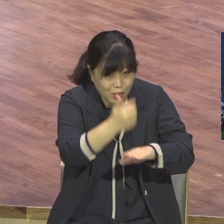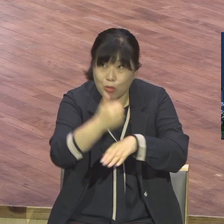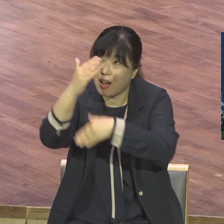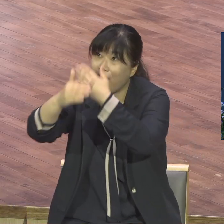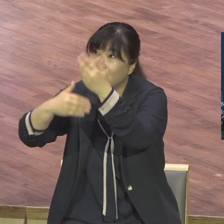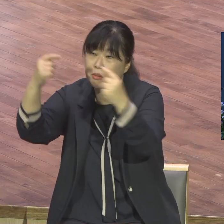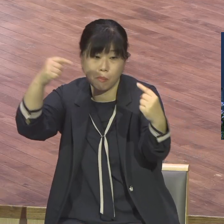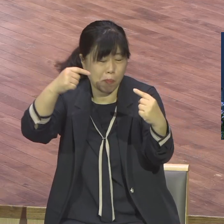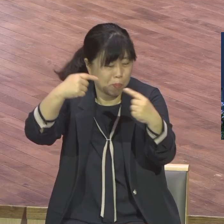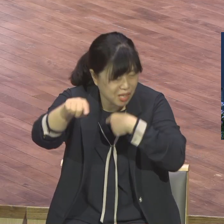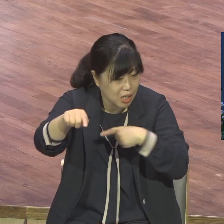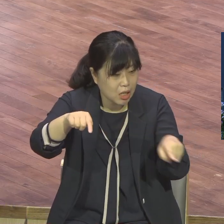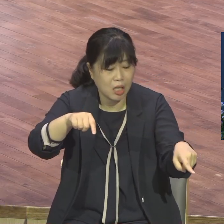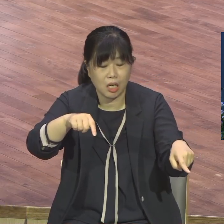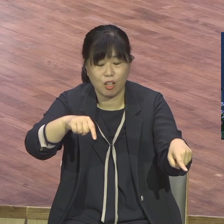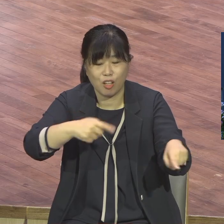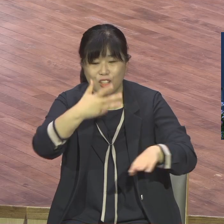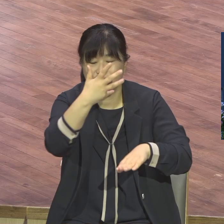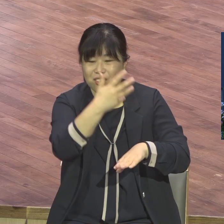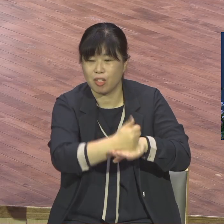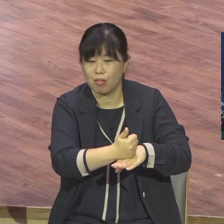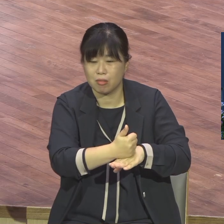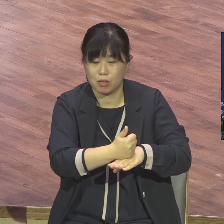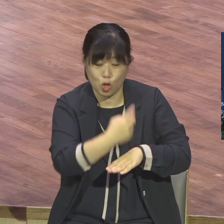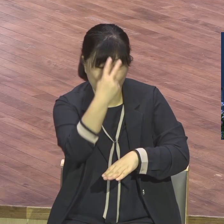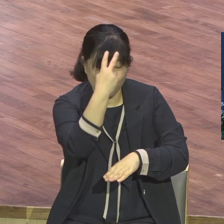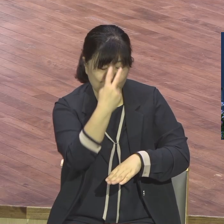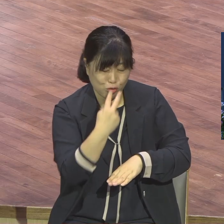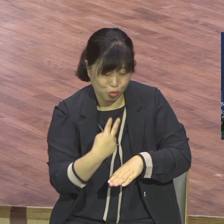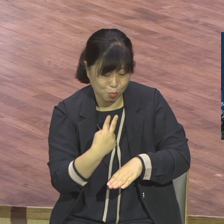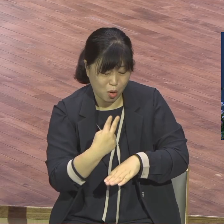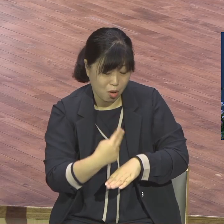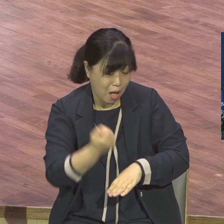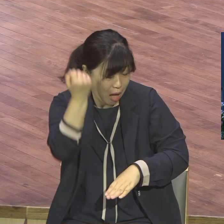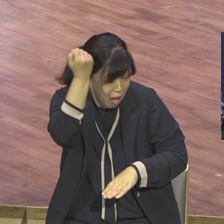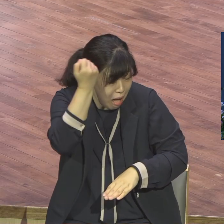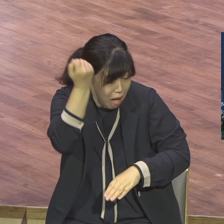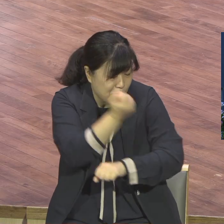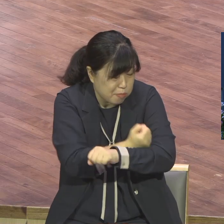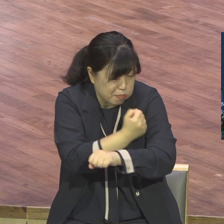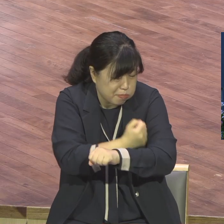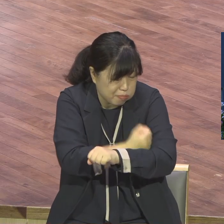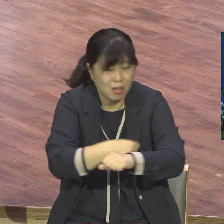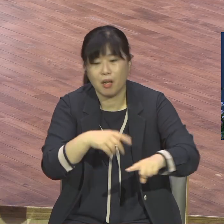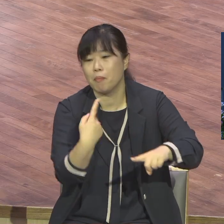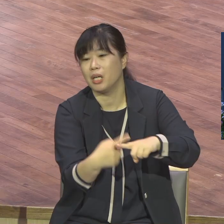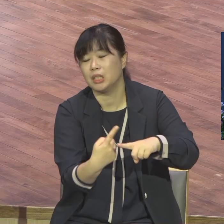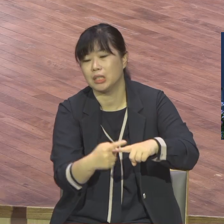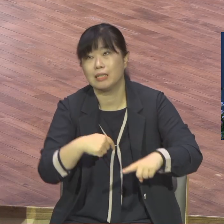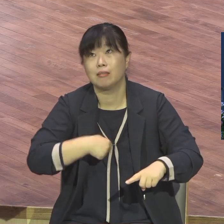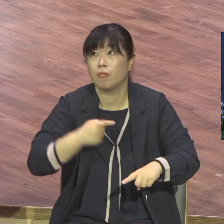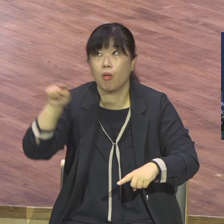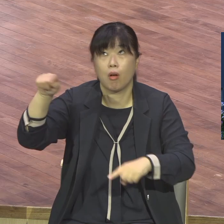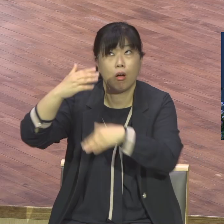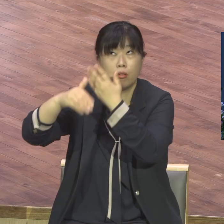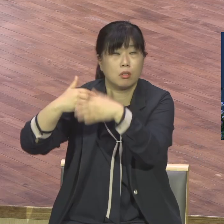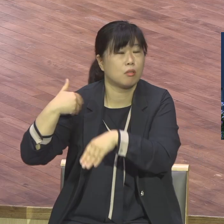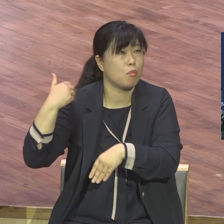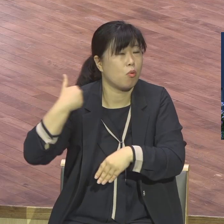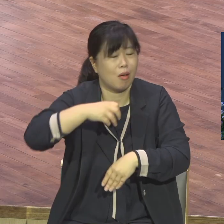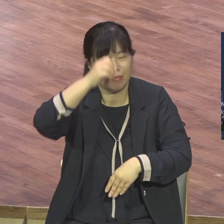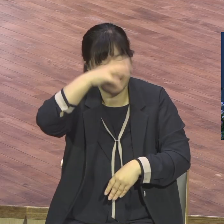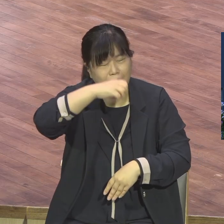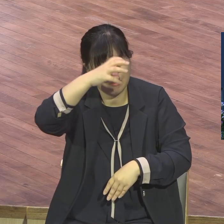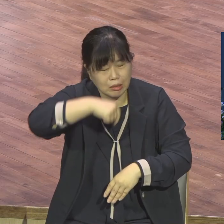다하고 있습니다. 인생에 참된 이 행복을 얻는 길을 모르고 자기들의 방법대로 최선을 다하고 있습니다.